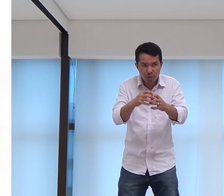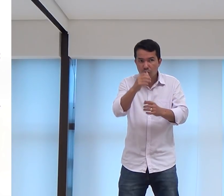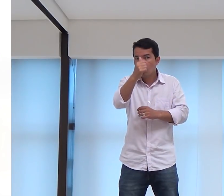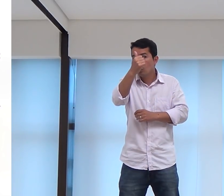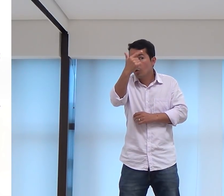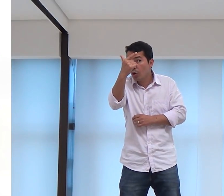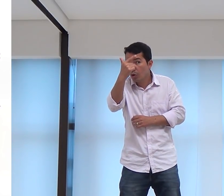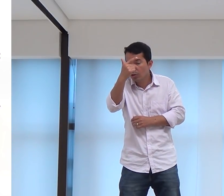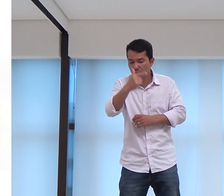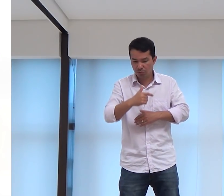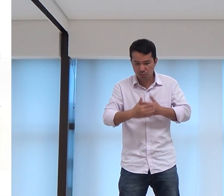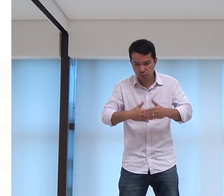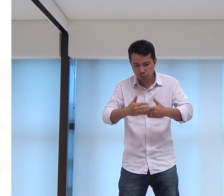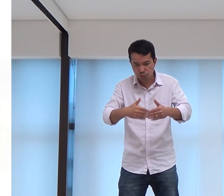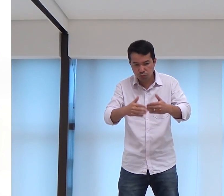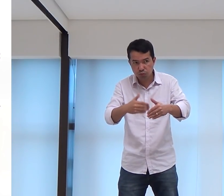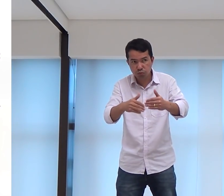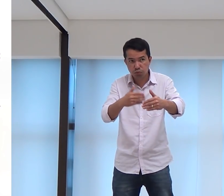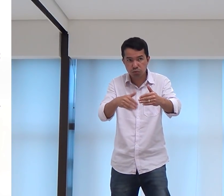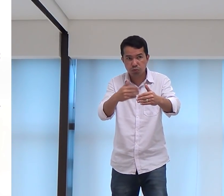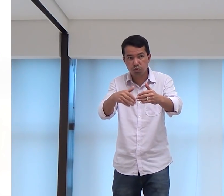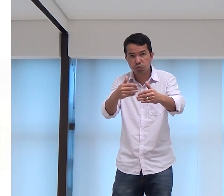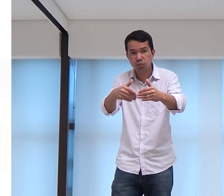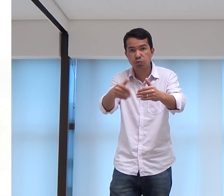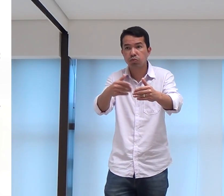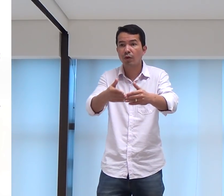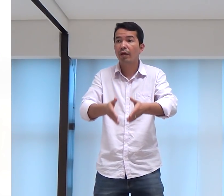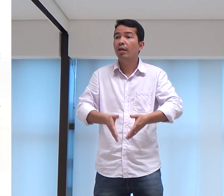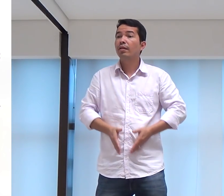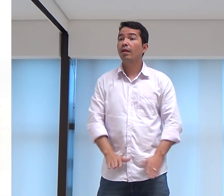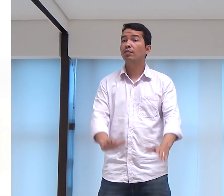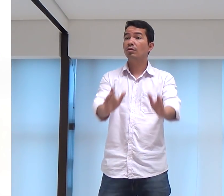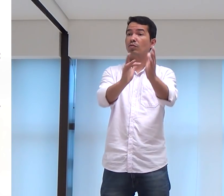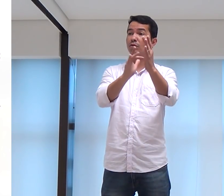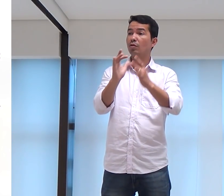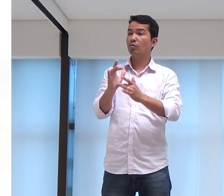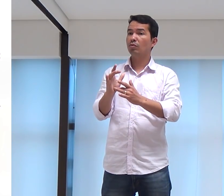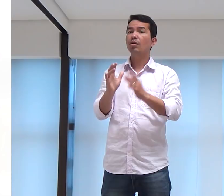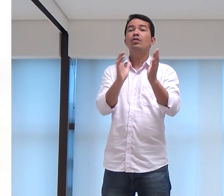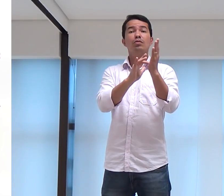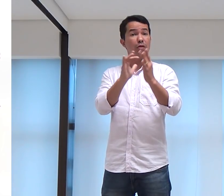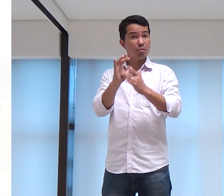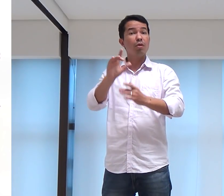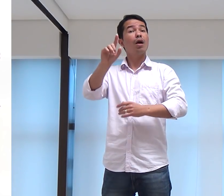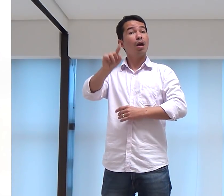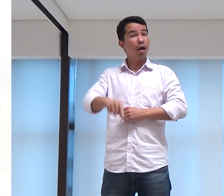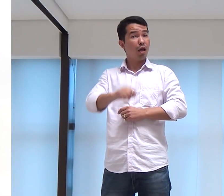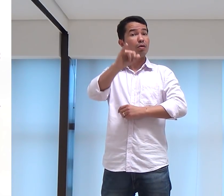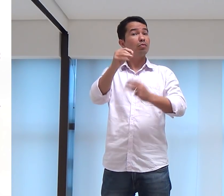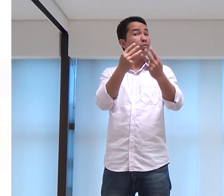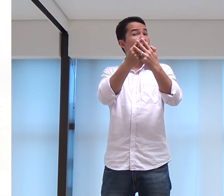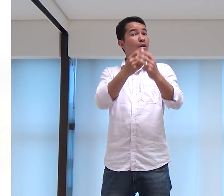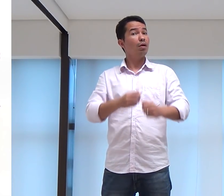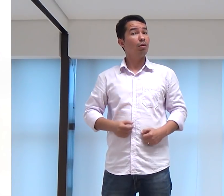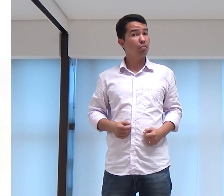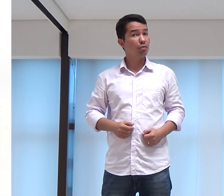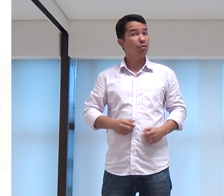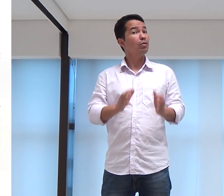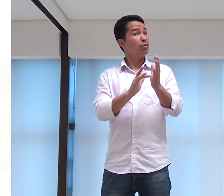Porque você sabe, né? Eram 12 as tribos de Israel. Passando tempo, bastante tempo até, Jesus nasceu e Jesus